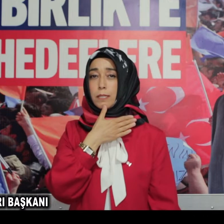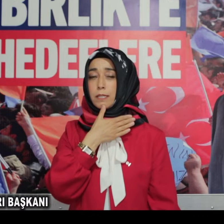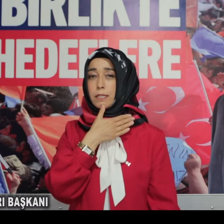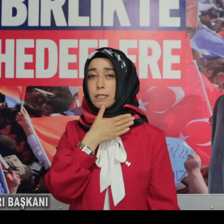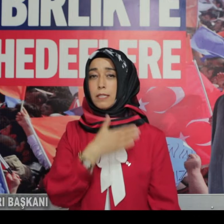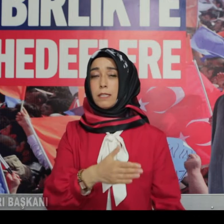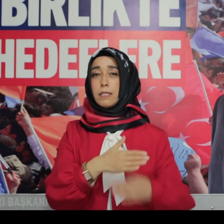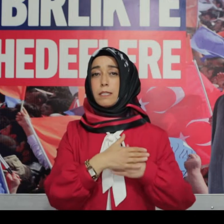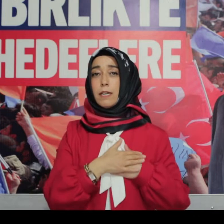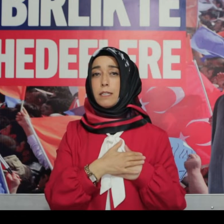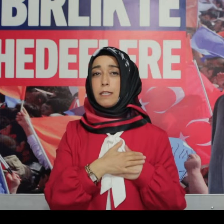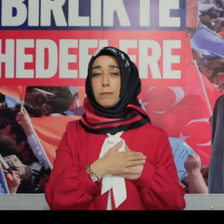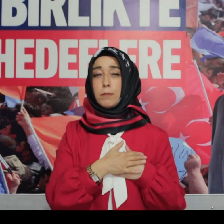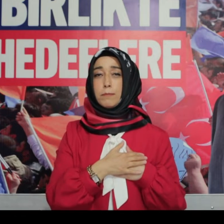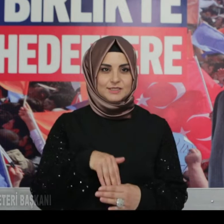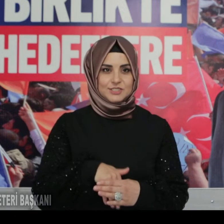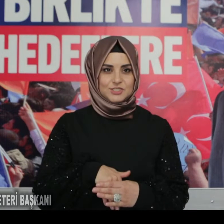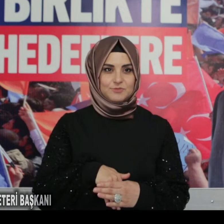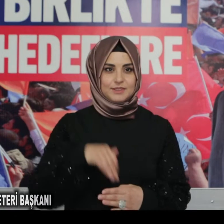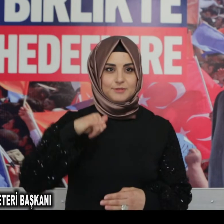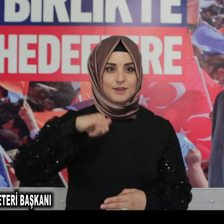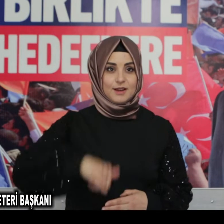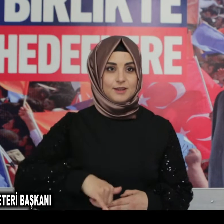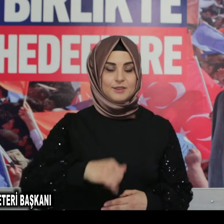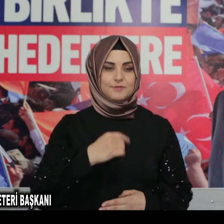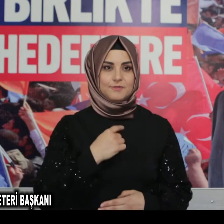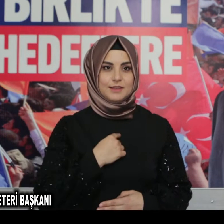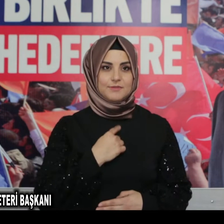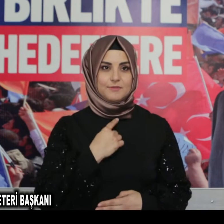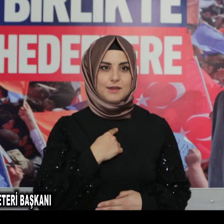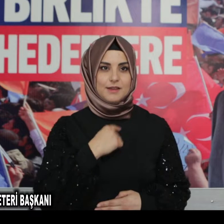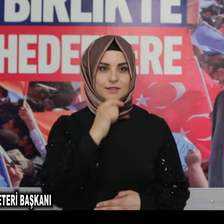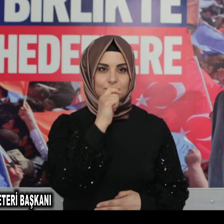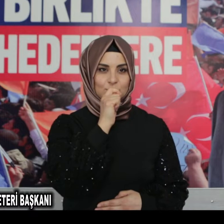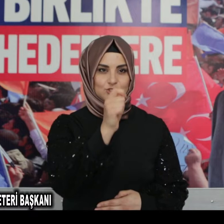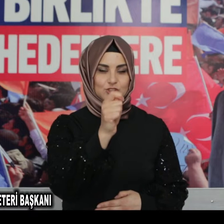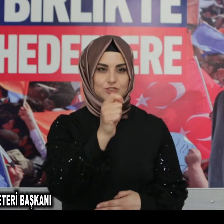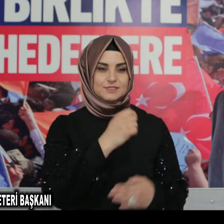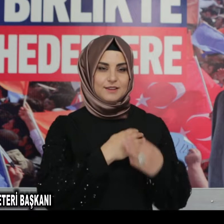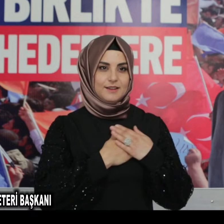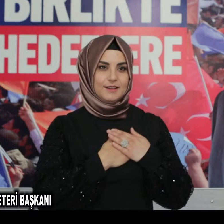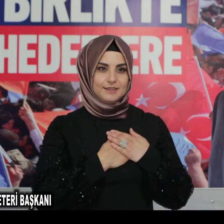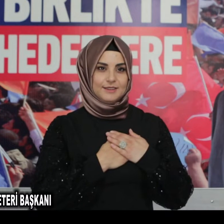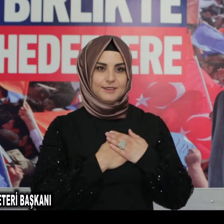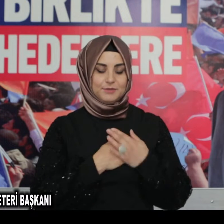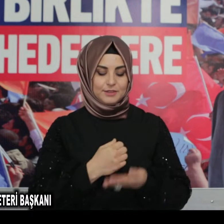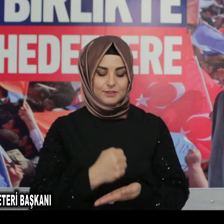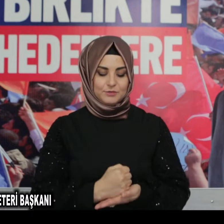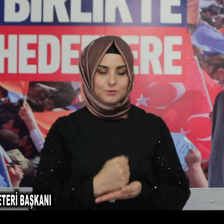hikmete sahibim. Seçimlerim, hakkım benim, ben söz sahibiyim. Mühürlerim,